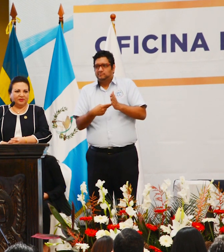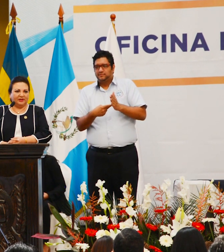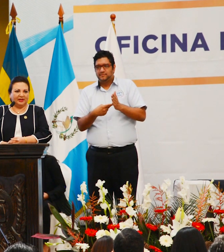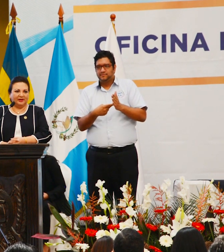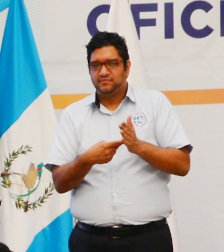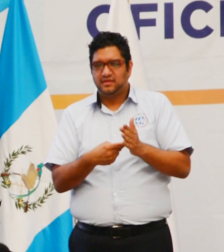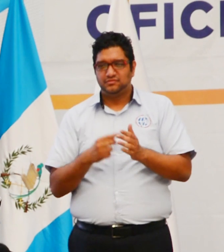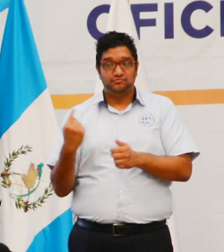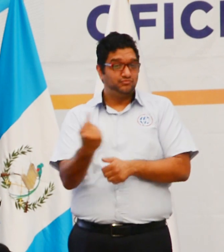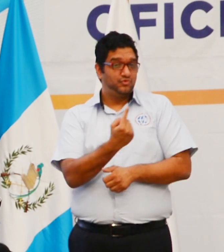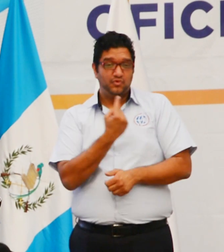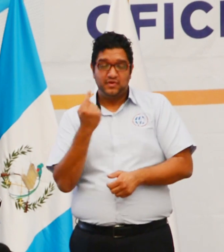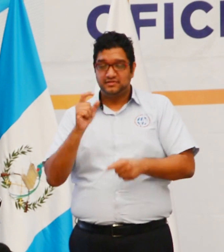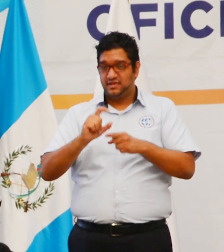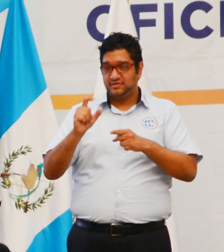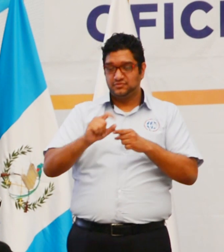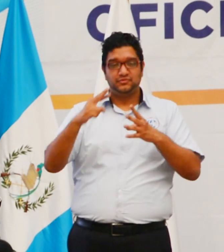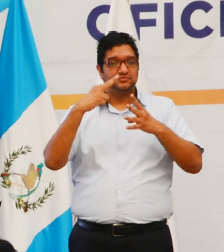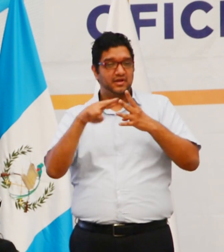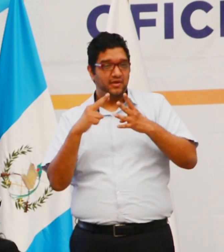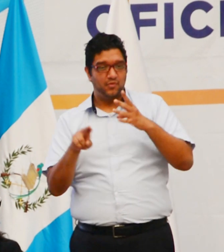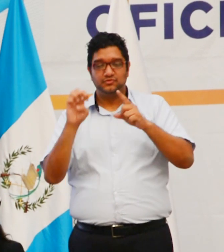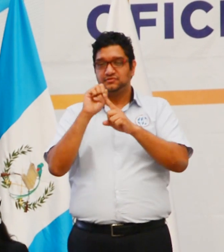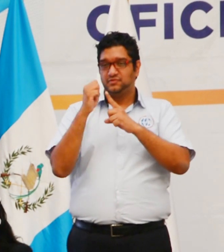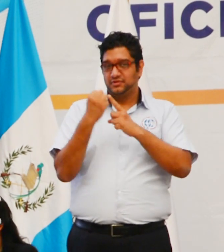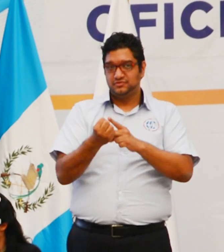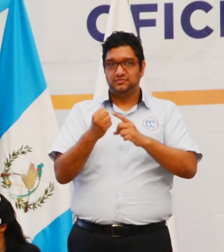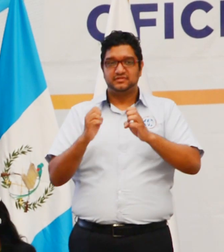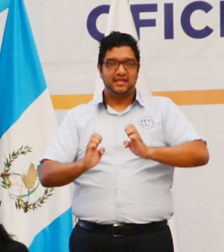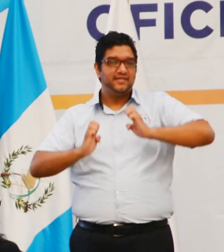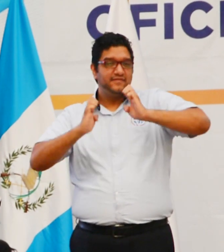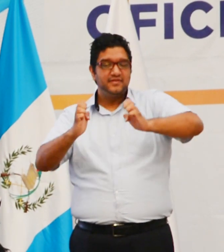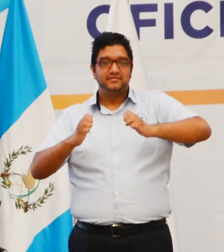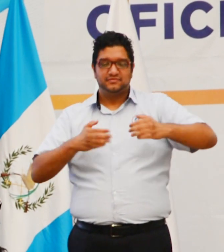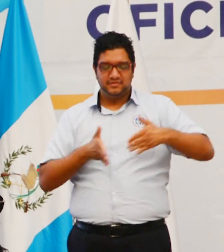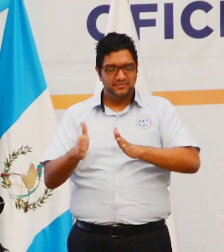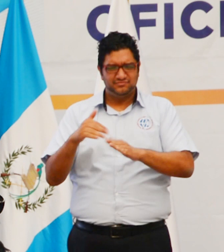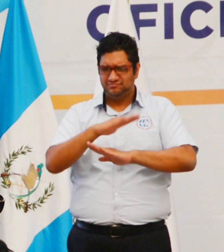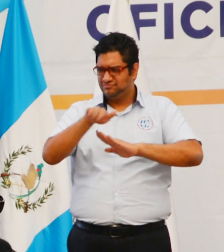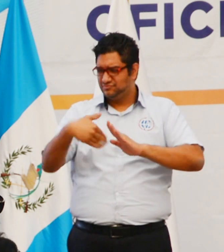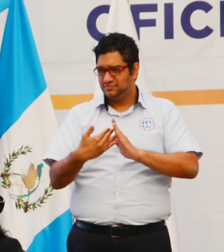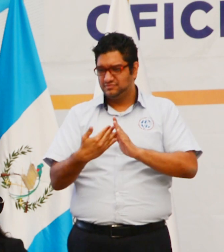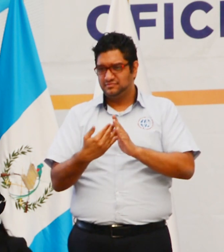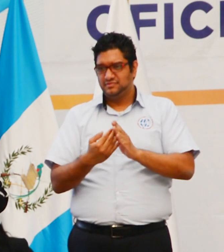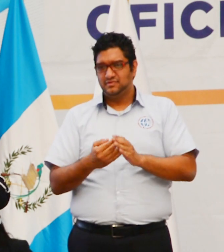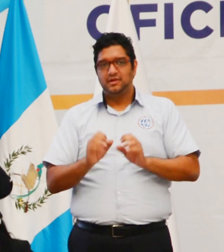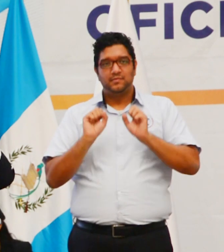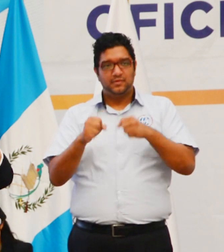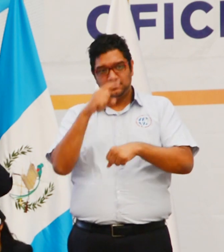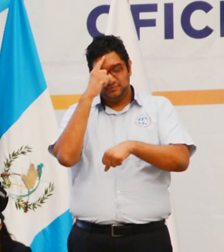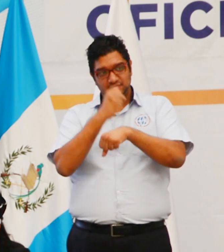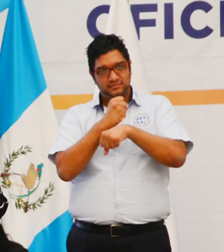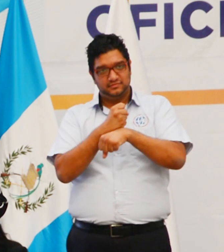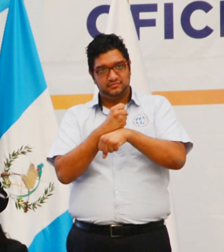debemos modificar para que las personas con discapacidad estén en igualdad de condiciones. Pongamos el ejemplo. Todos